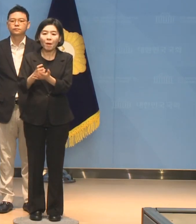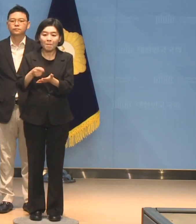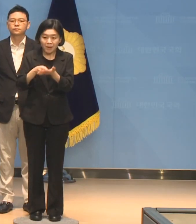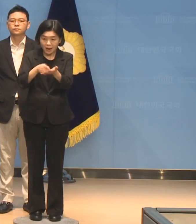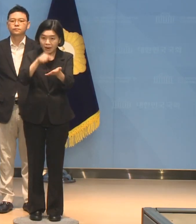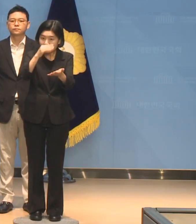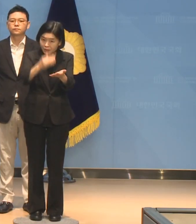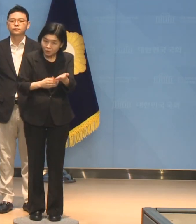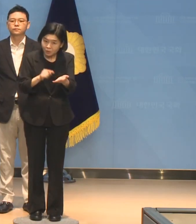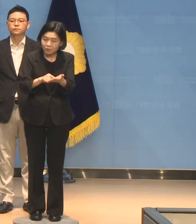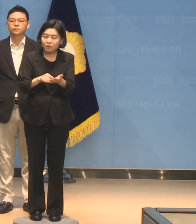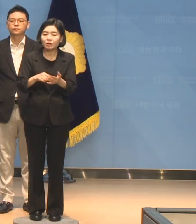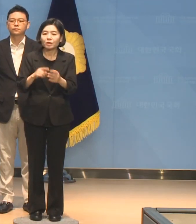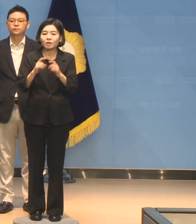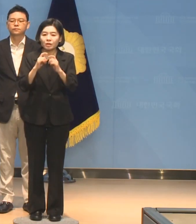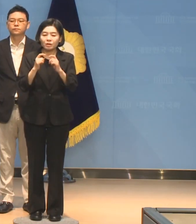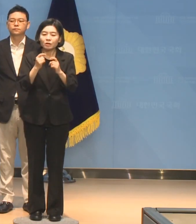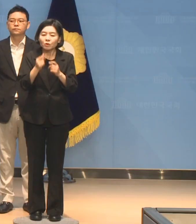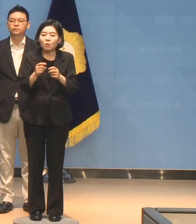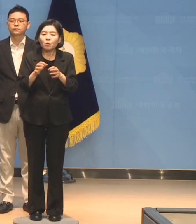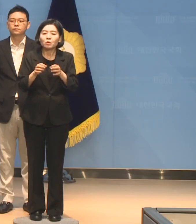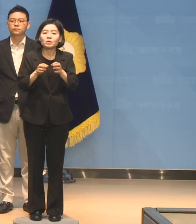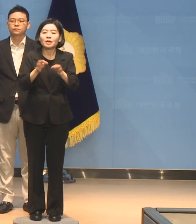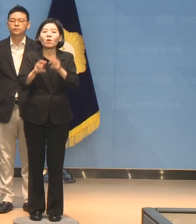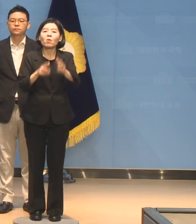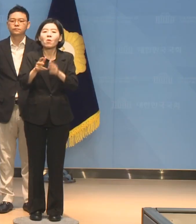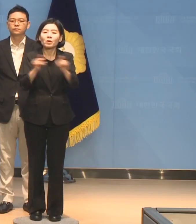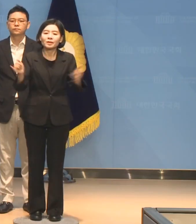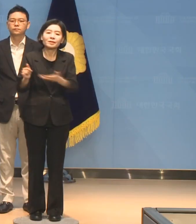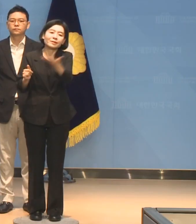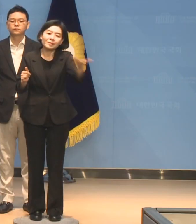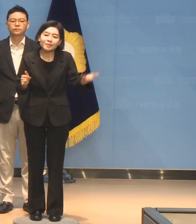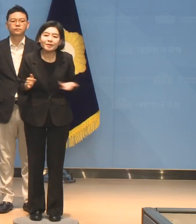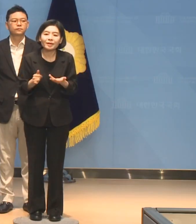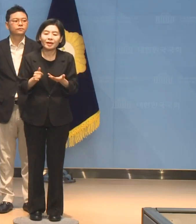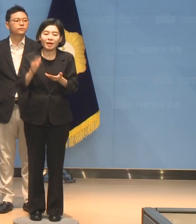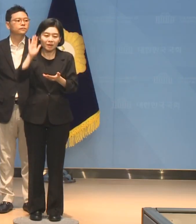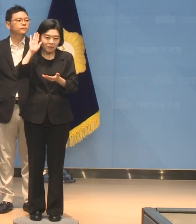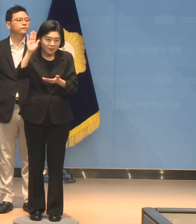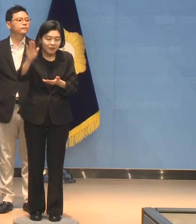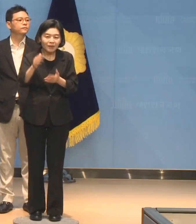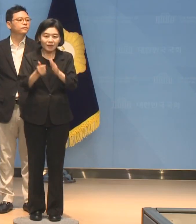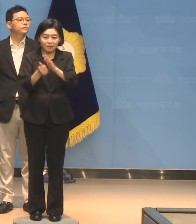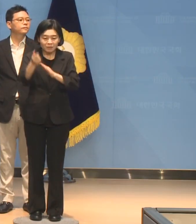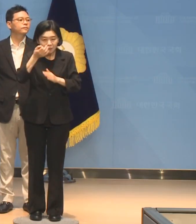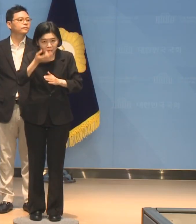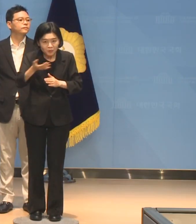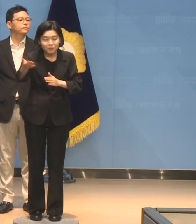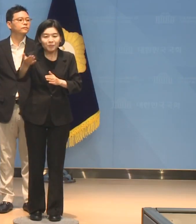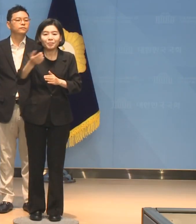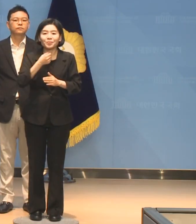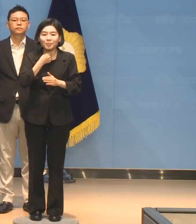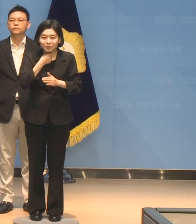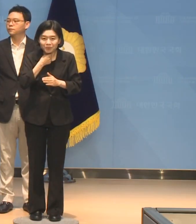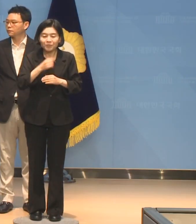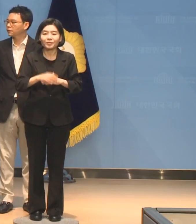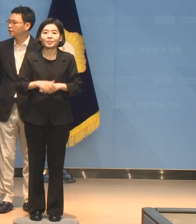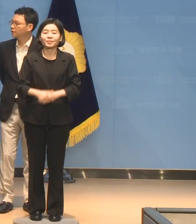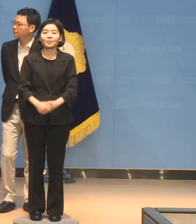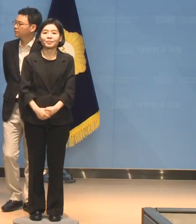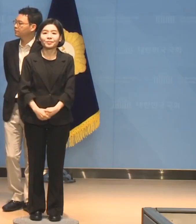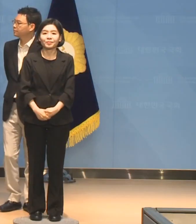법안으로 우리 소상공인들에게 조금이나마 빛을, 미래를 드렸으면 좋겠다는 생각입니다.